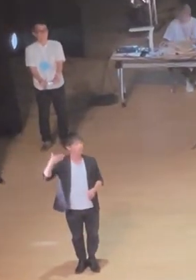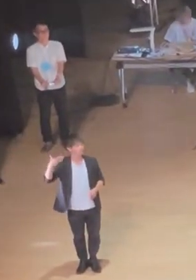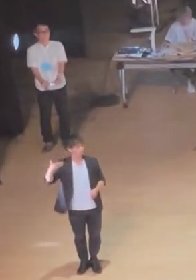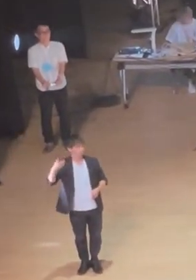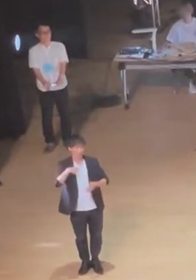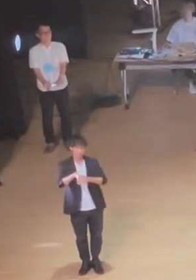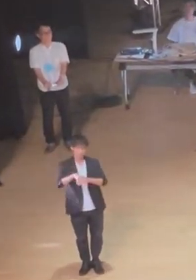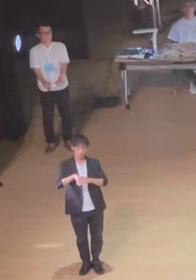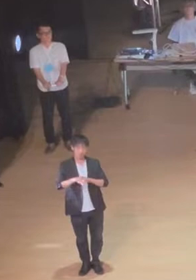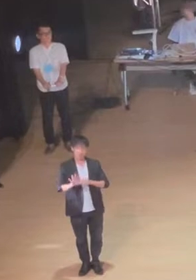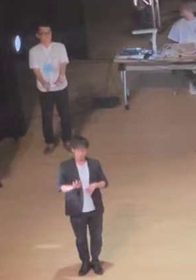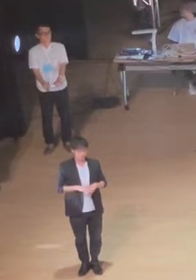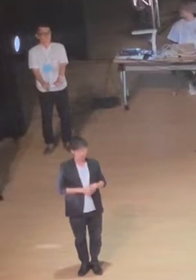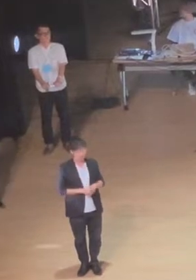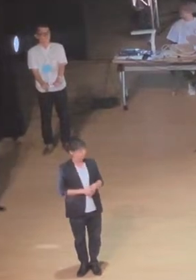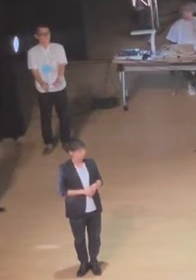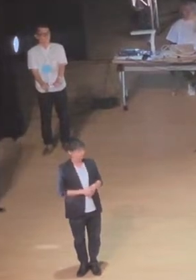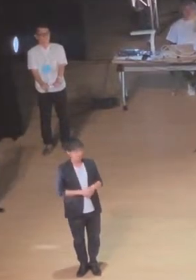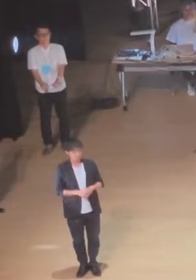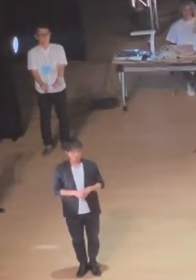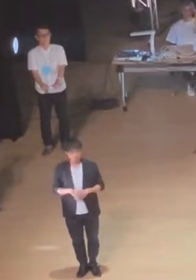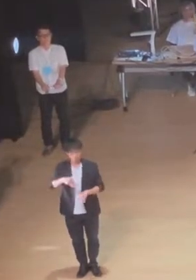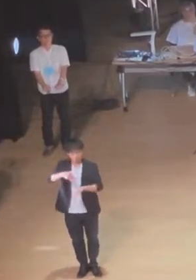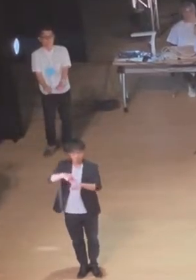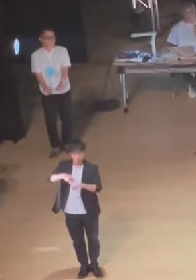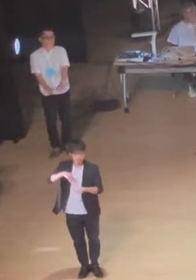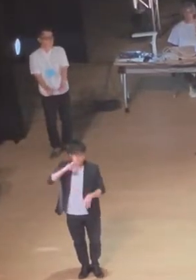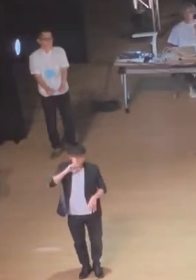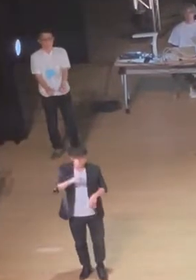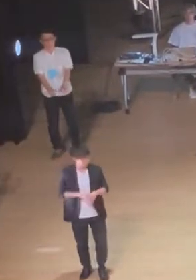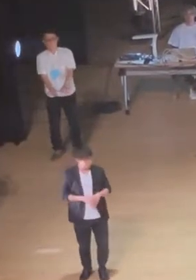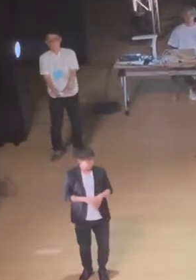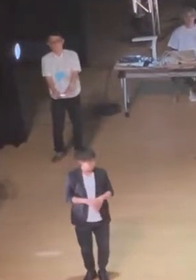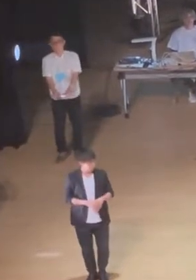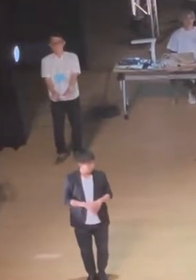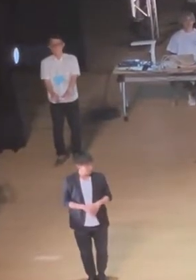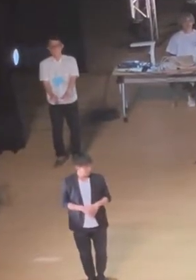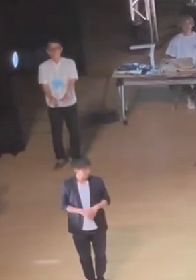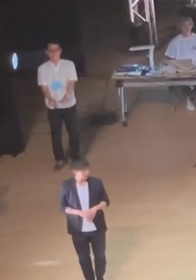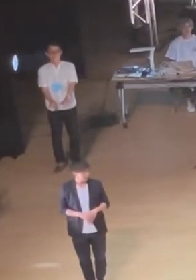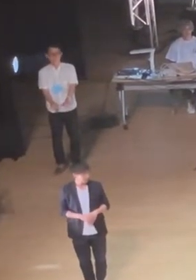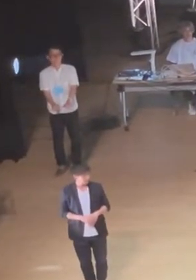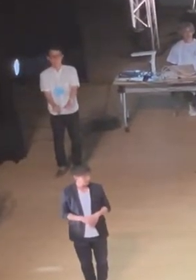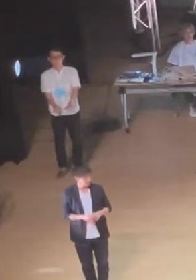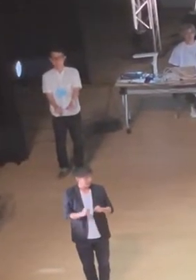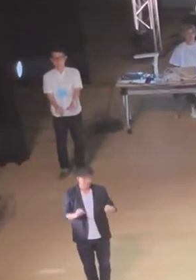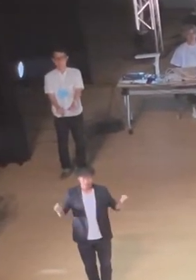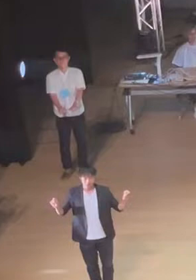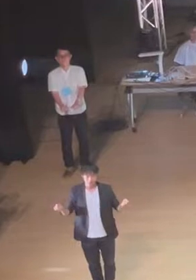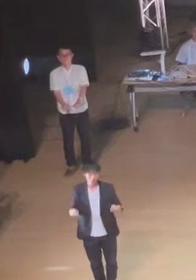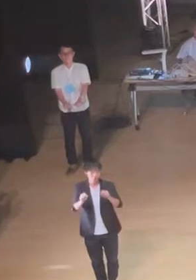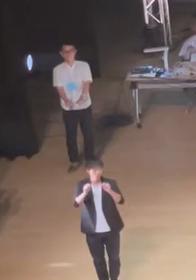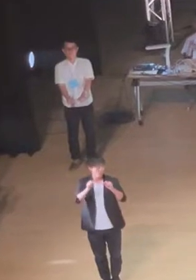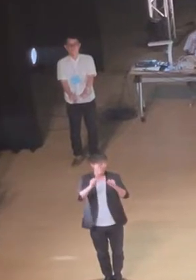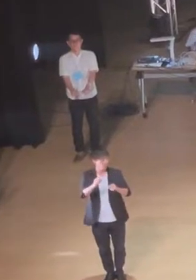ますになります。はい、一回で練習してみようか。挨拶の練習っておもろいね。いきますよ、せ